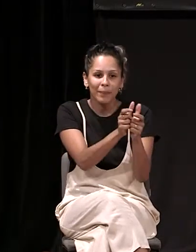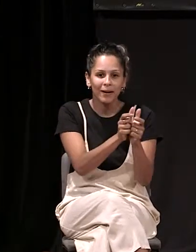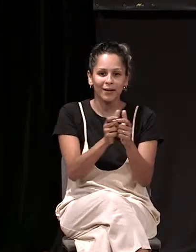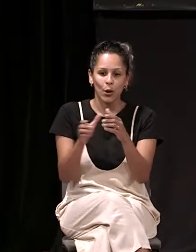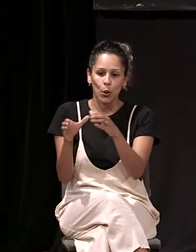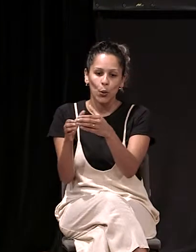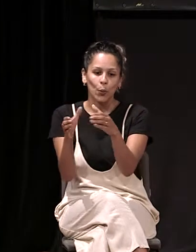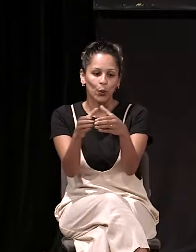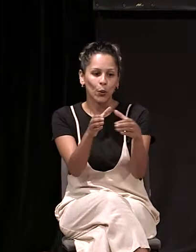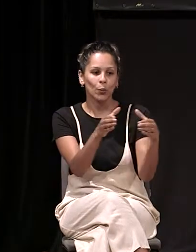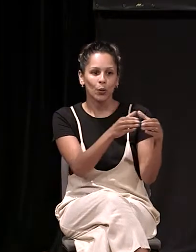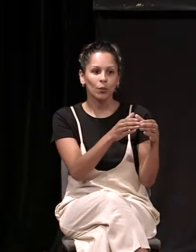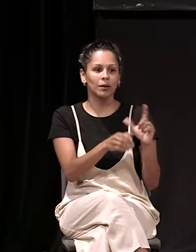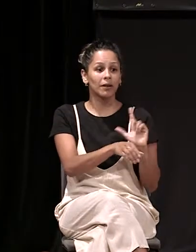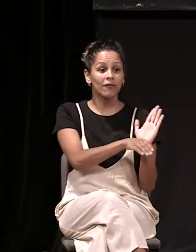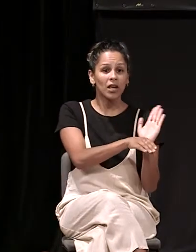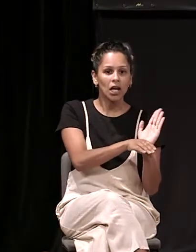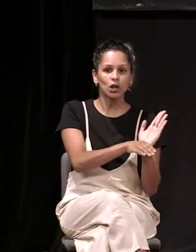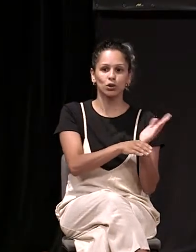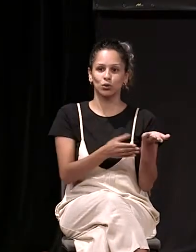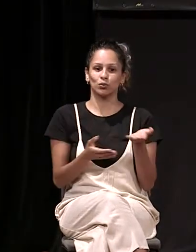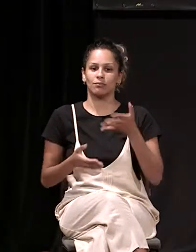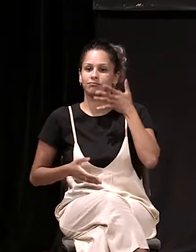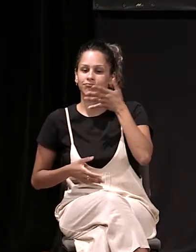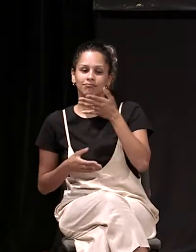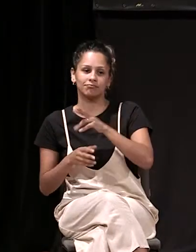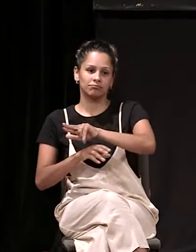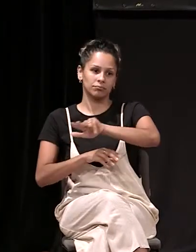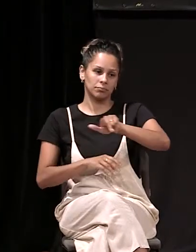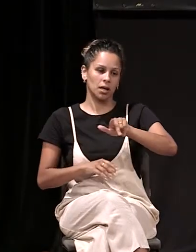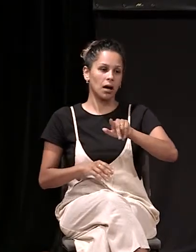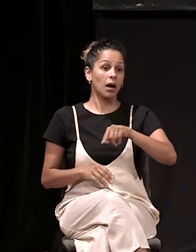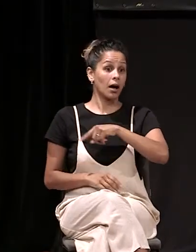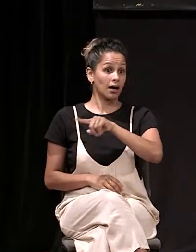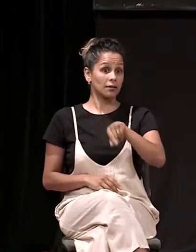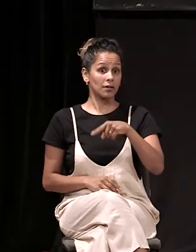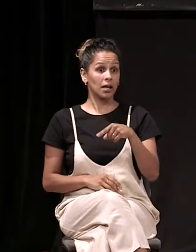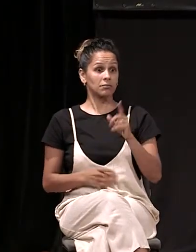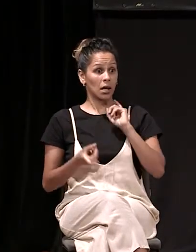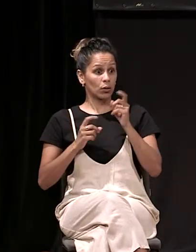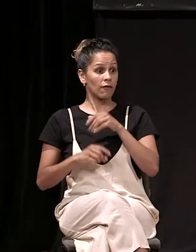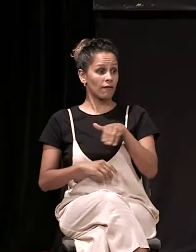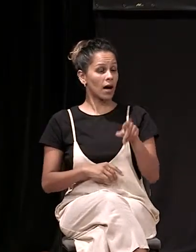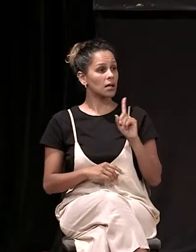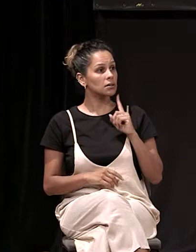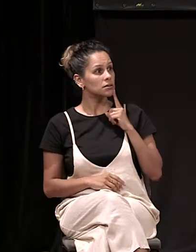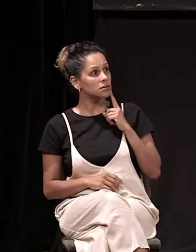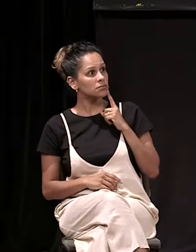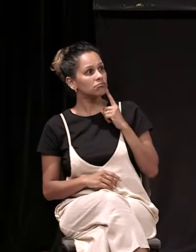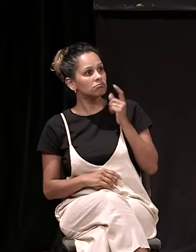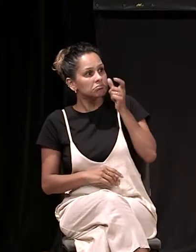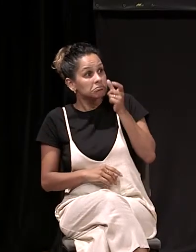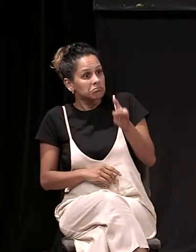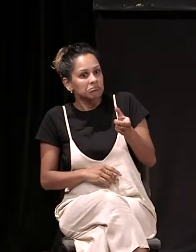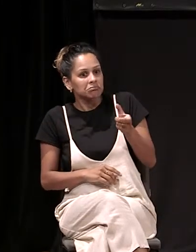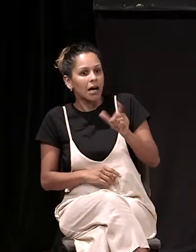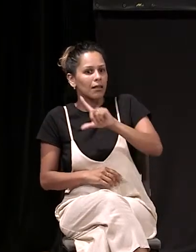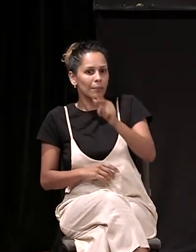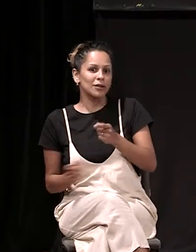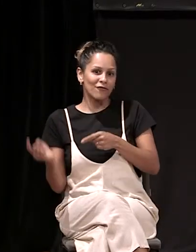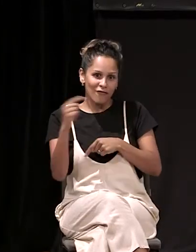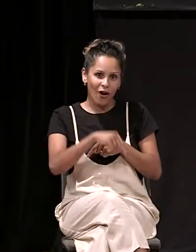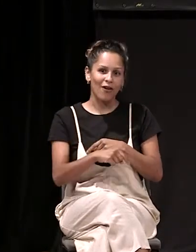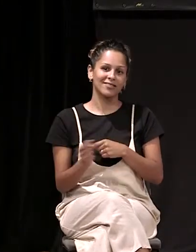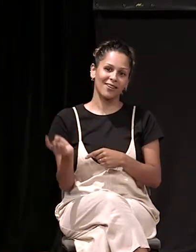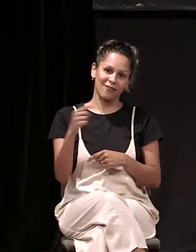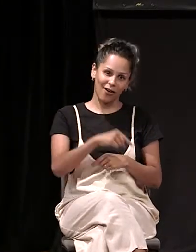mais participativa. Quando isso se faz bem, eles voltam muito, sozinhos, e trazem outros ainda. Então, é uma questão